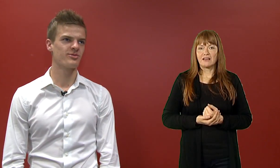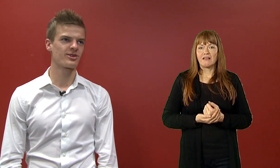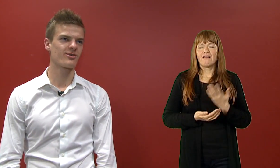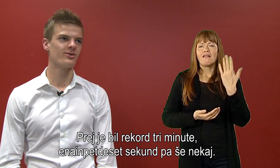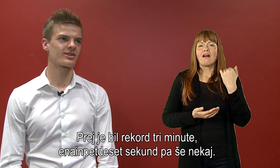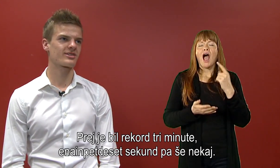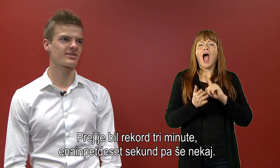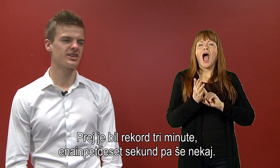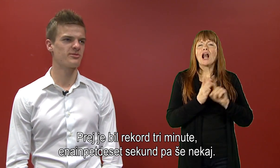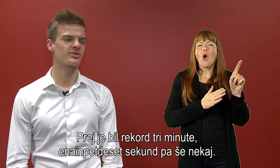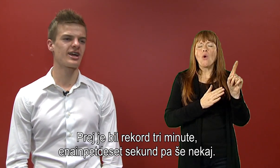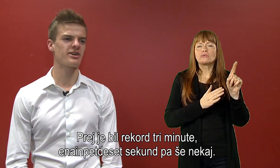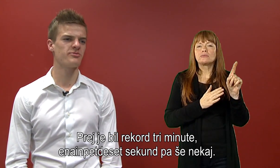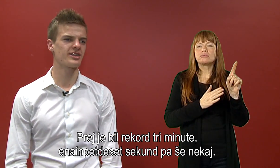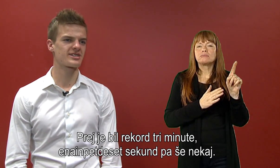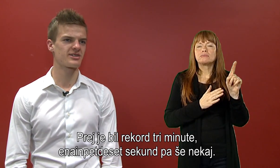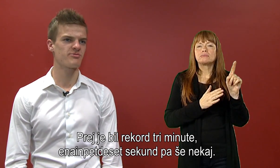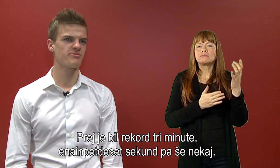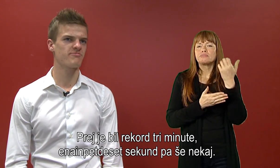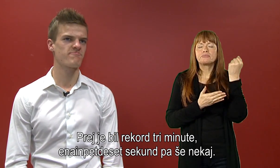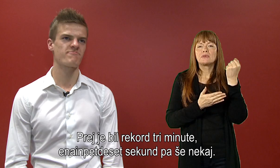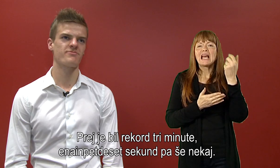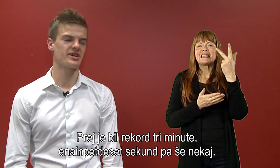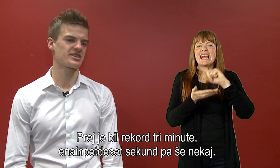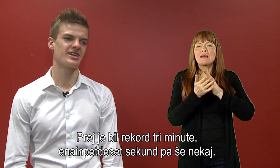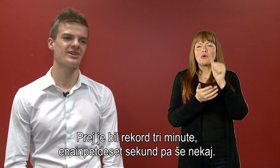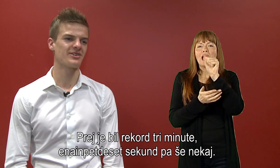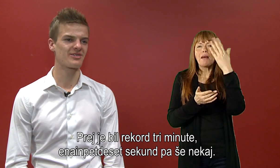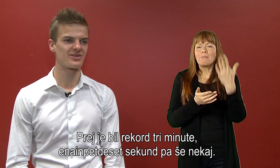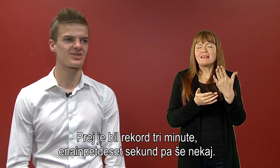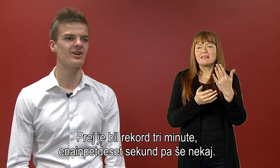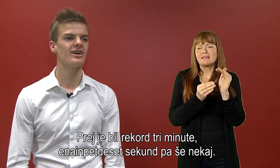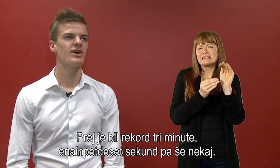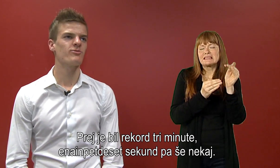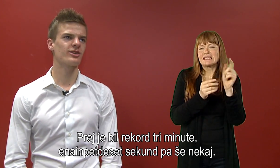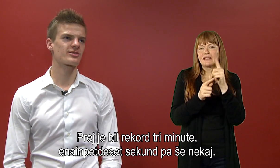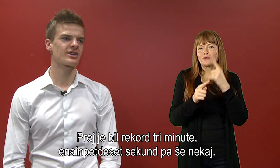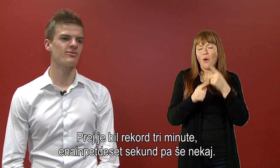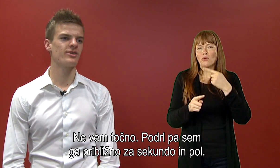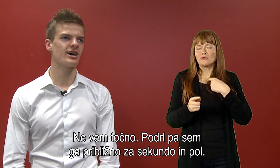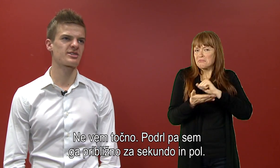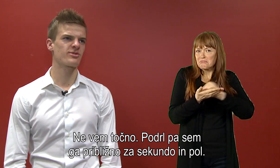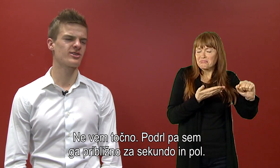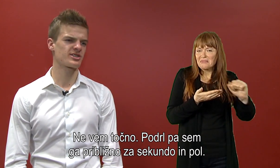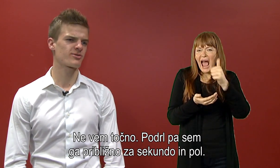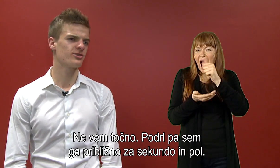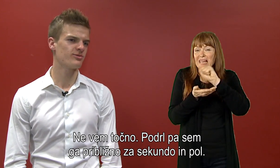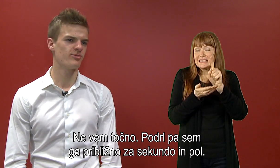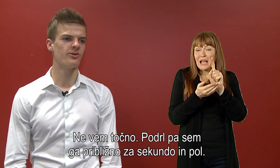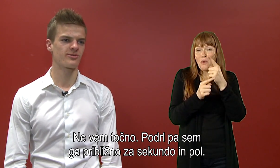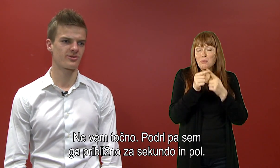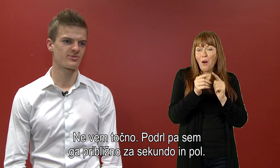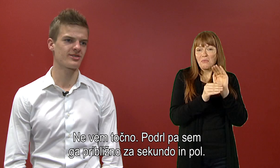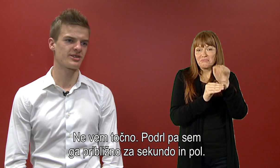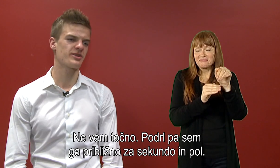Prej je bil rekord 3 minute 51, pa še nekaj, no ne vem točno. Podaril sem ga pa za približno sekundo pa